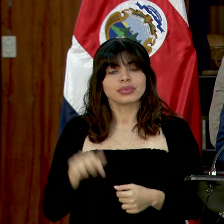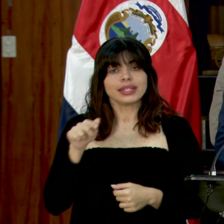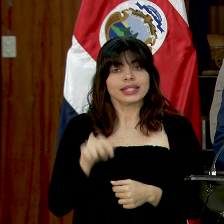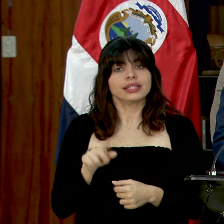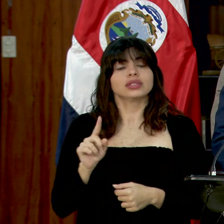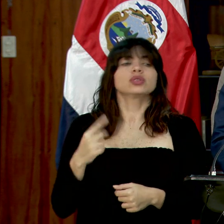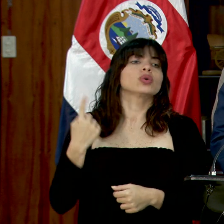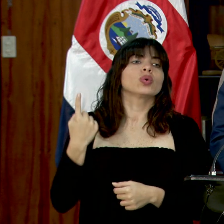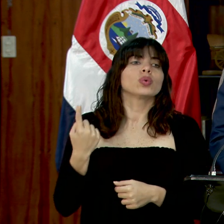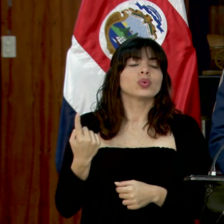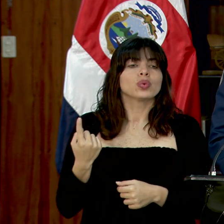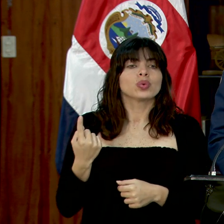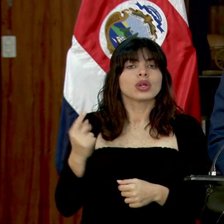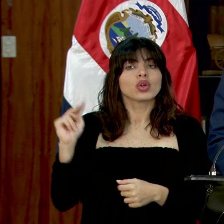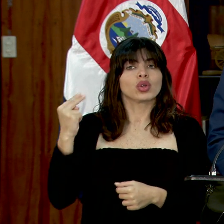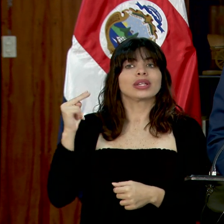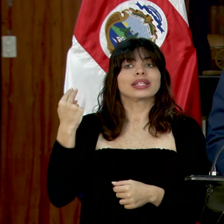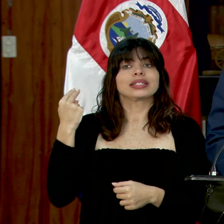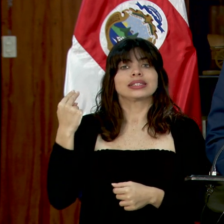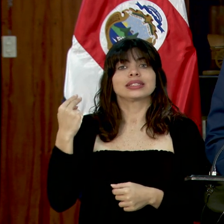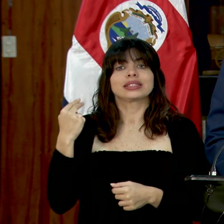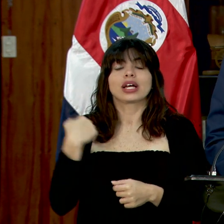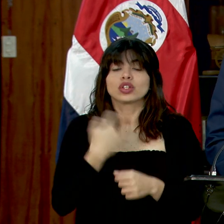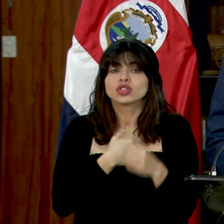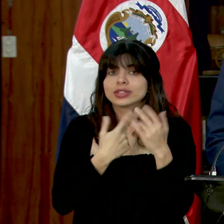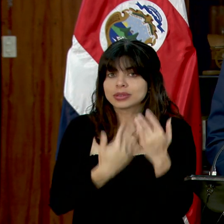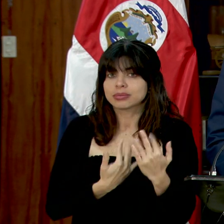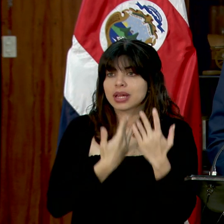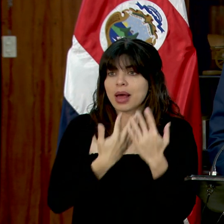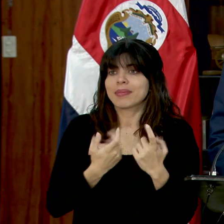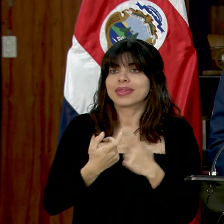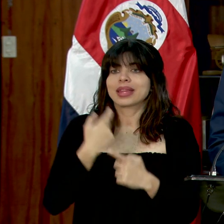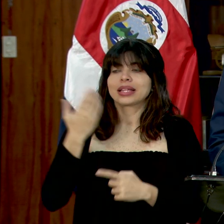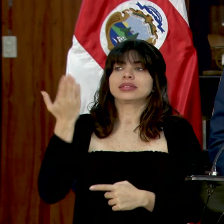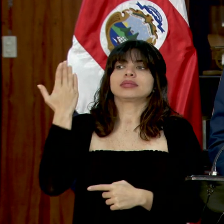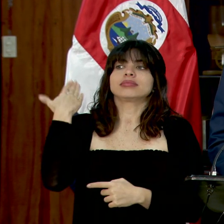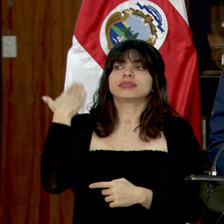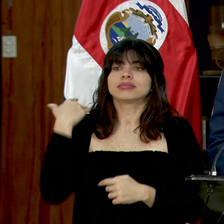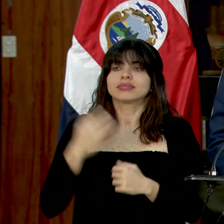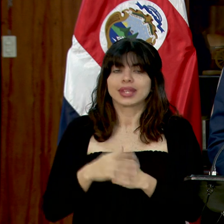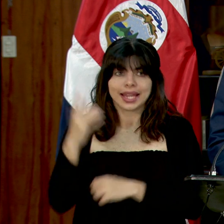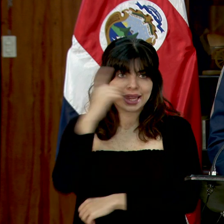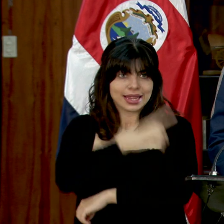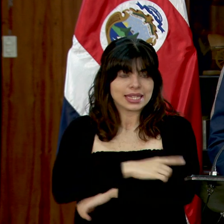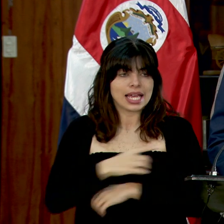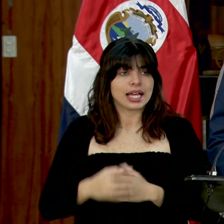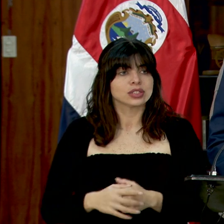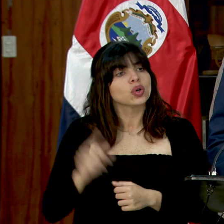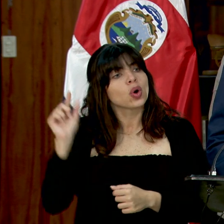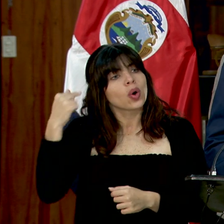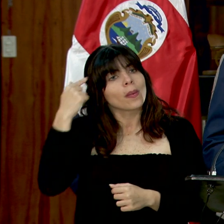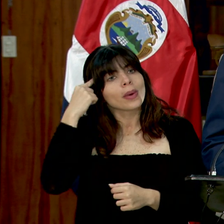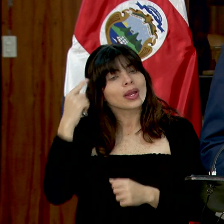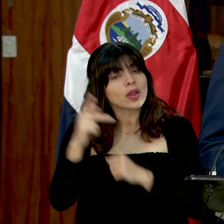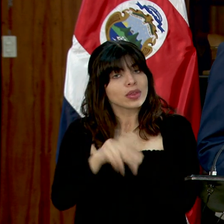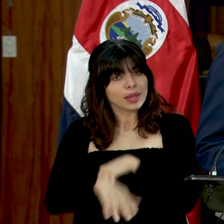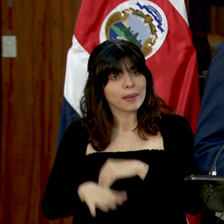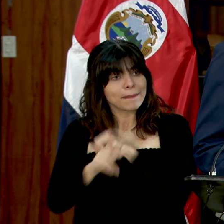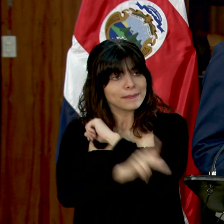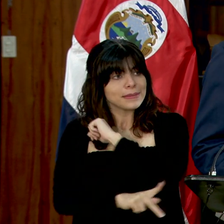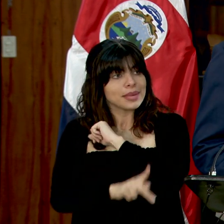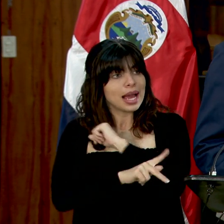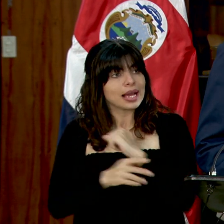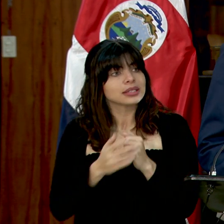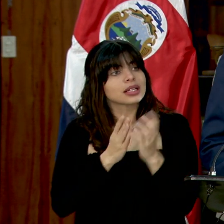una noticia que esperábamos desde hace ya varios días. El gobierno de la República,